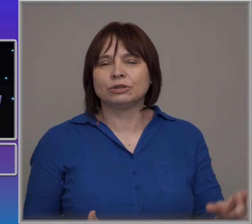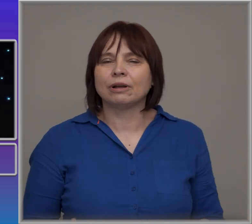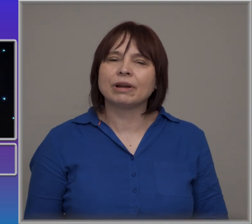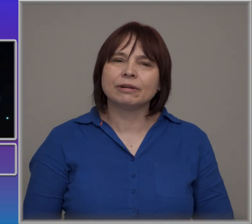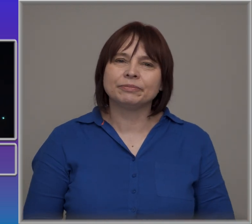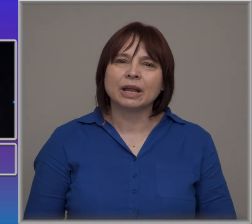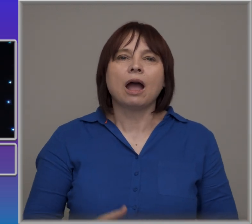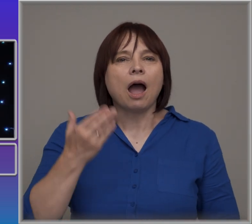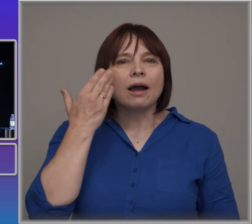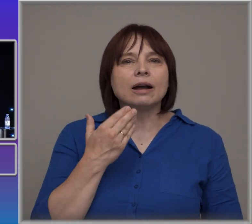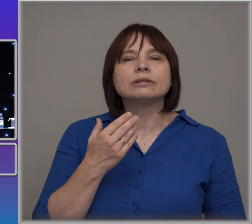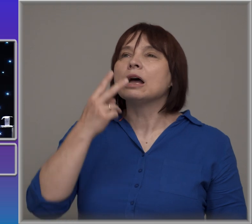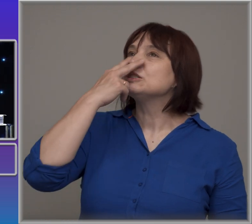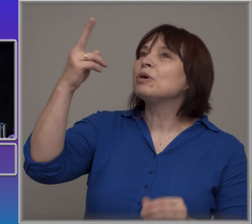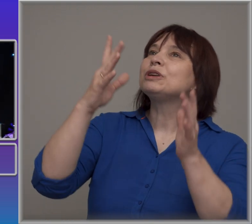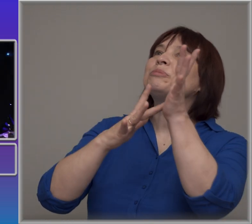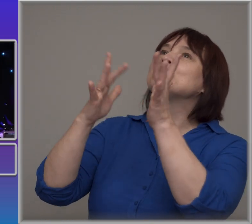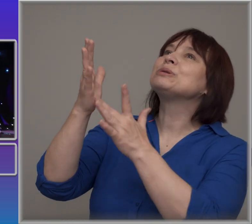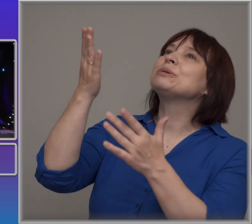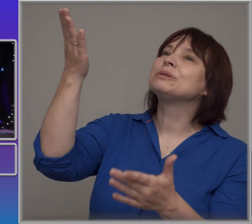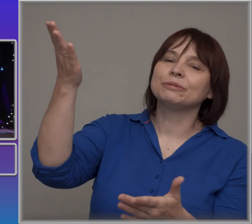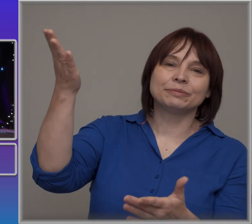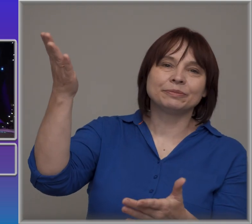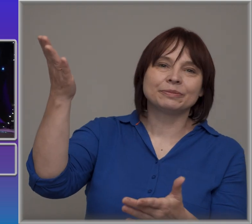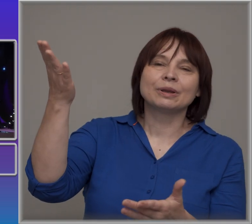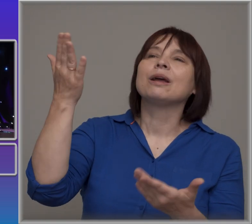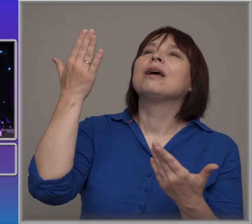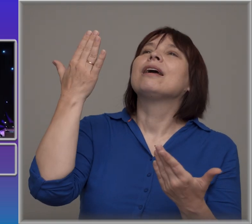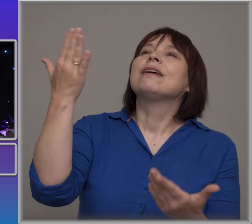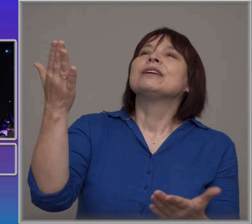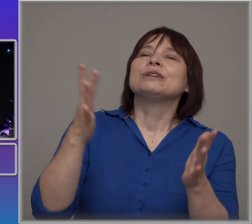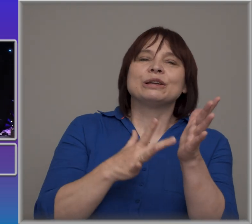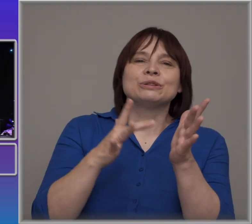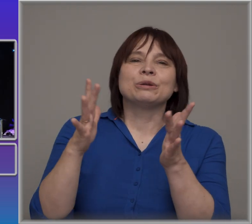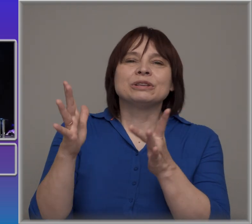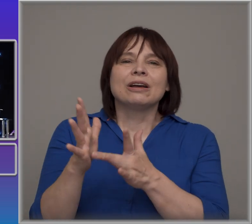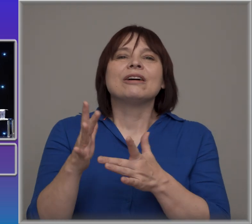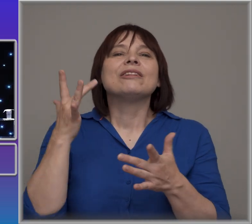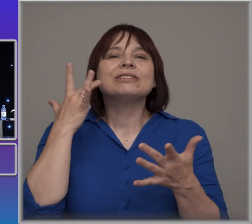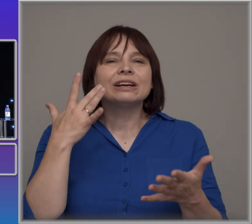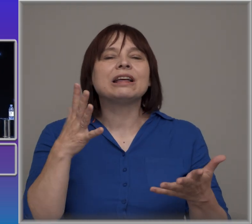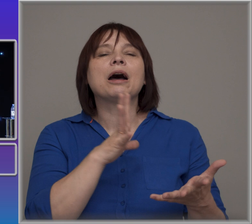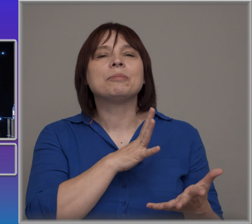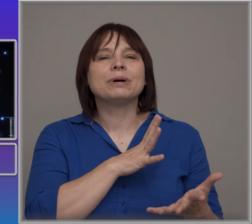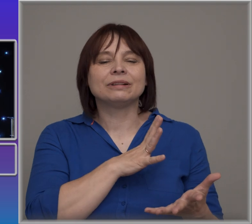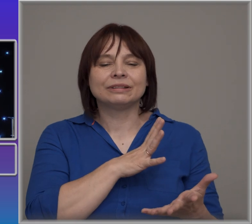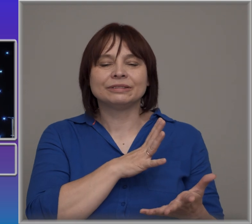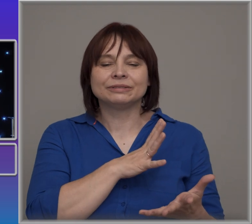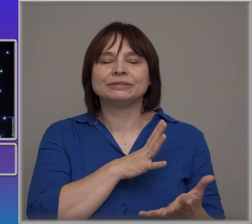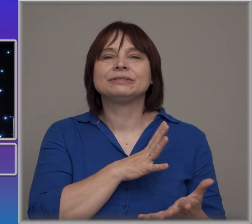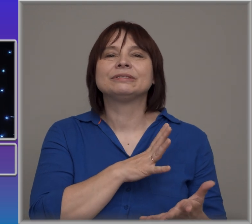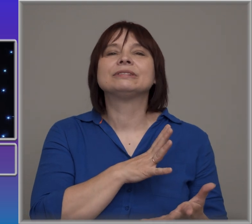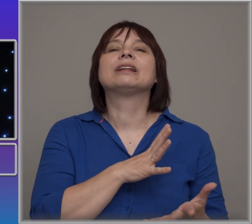призваны смотреть на труд как на служение. А разница вся в том, что если обыкновенный человек, он трудится для себя, и вот